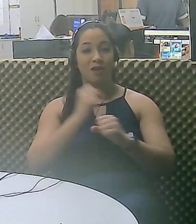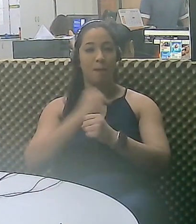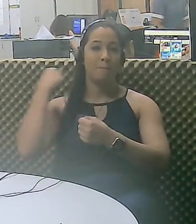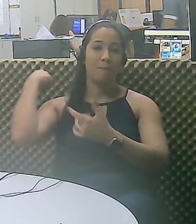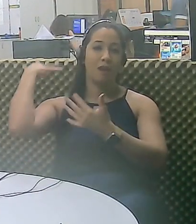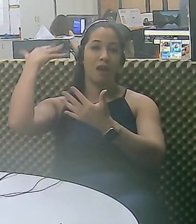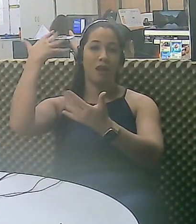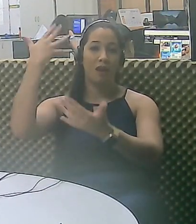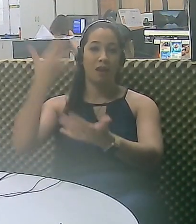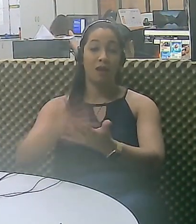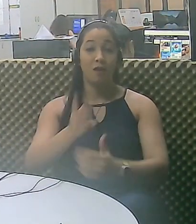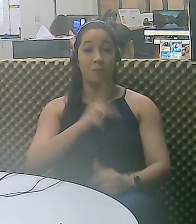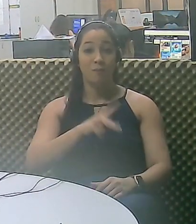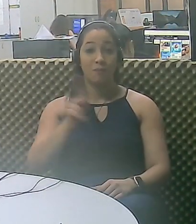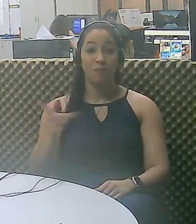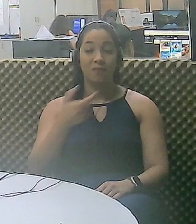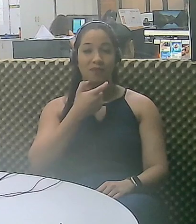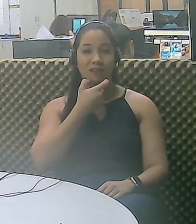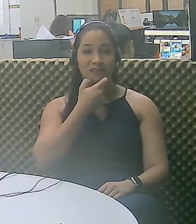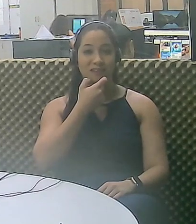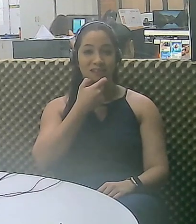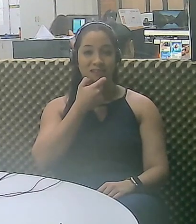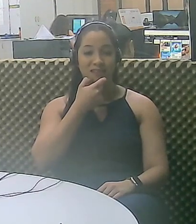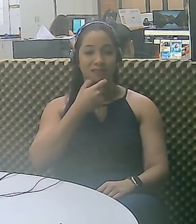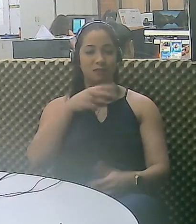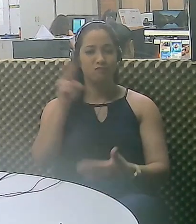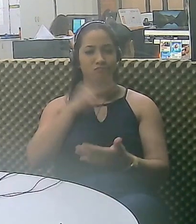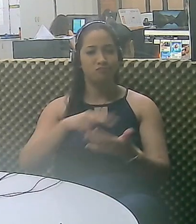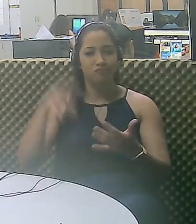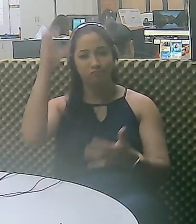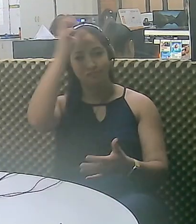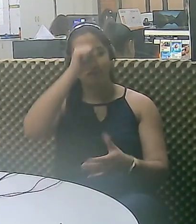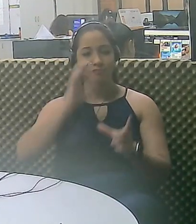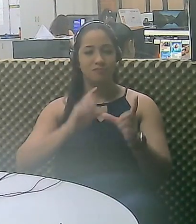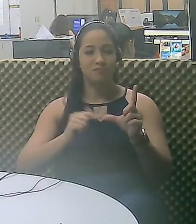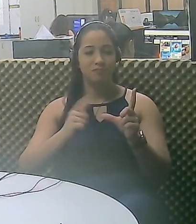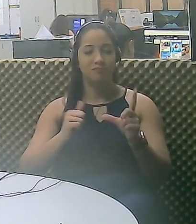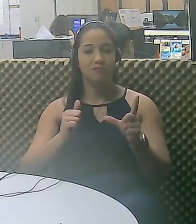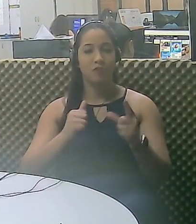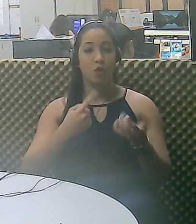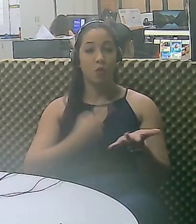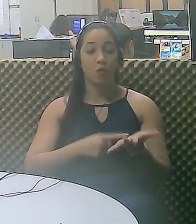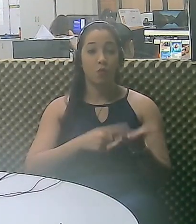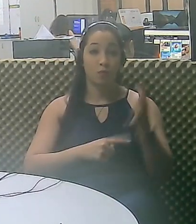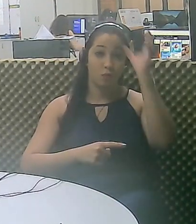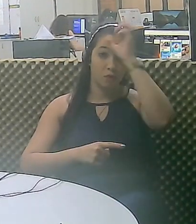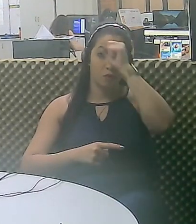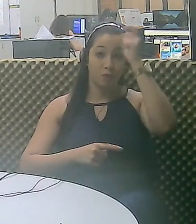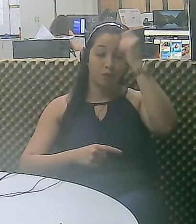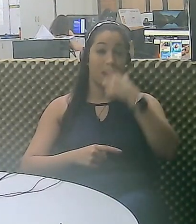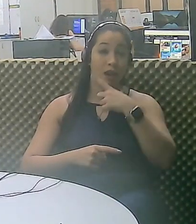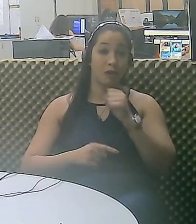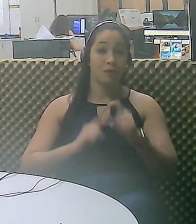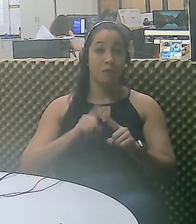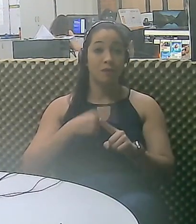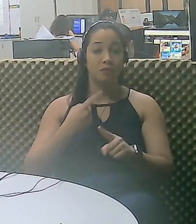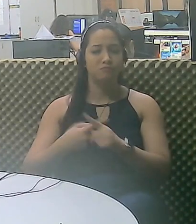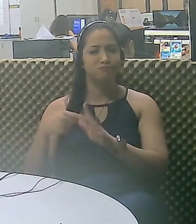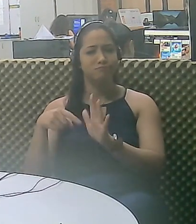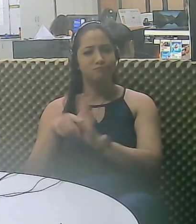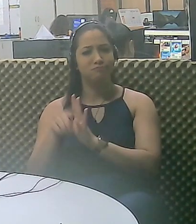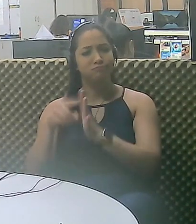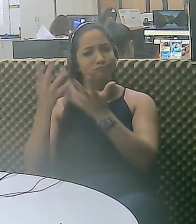aos professores de inglês. O letramento crítico é uma teoria que combina o aprendizado do idioma com